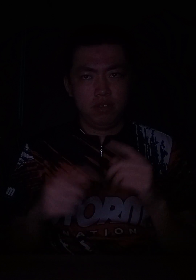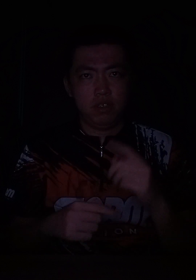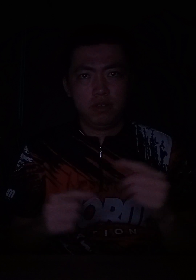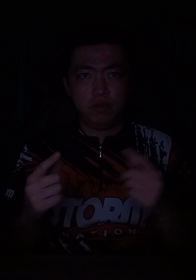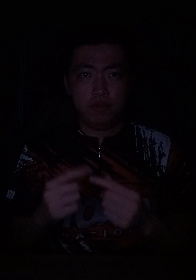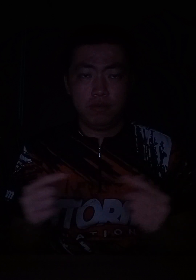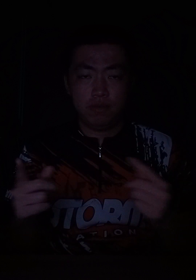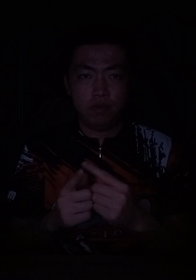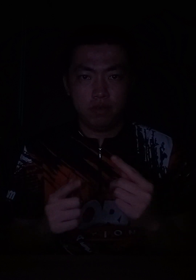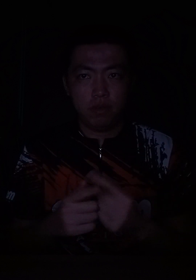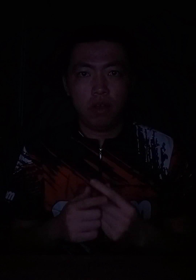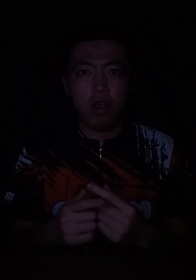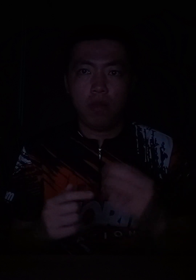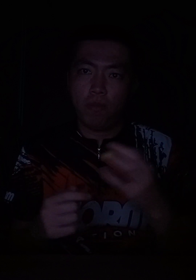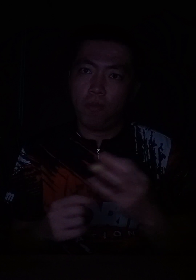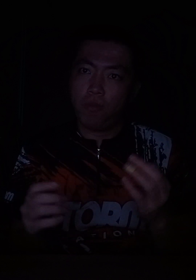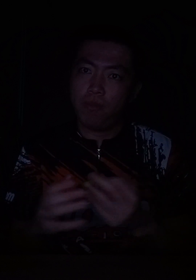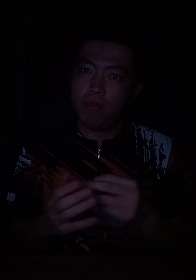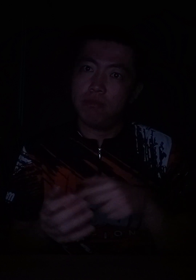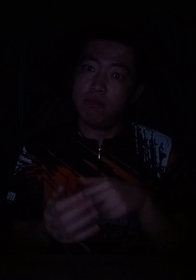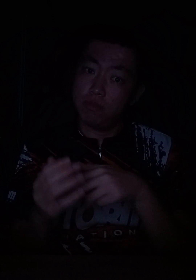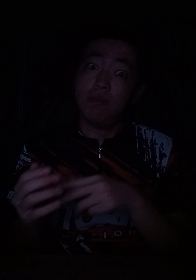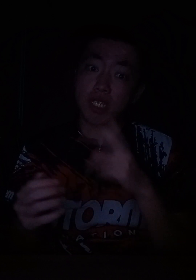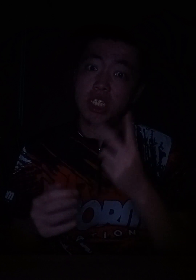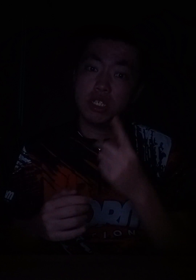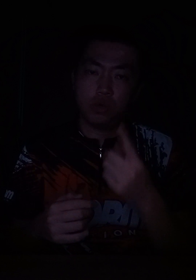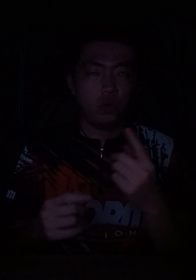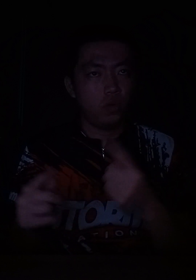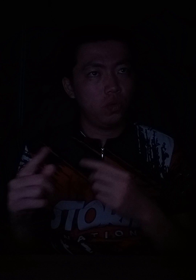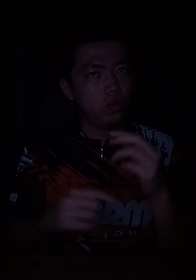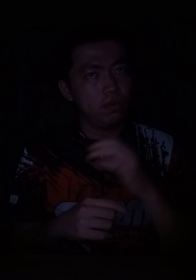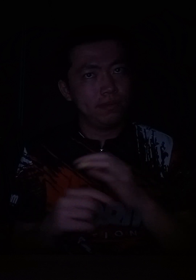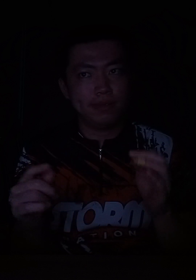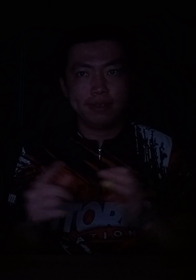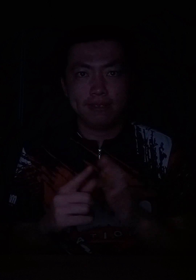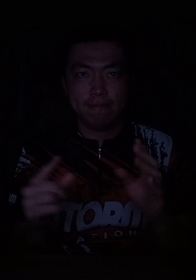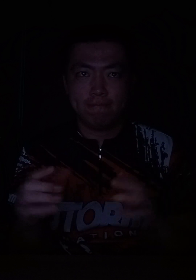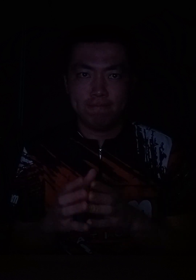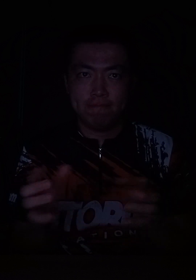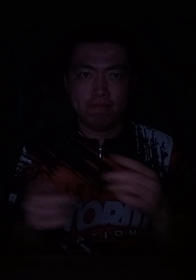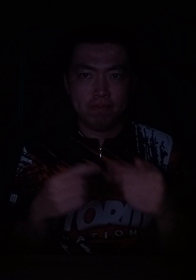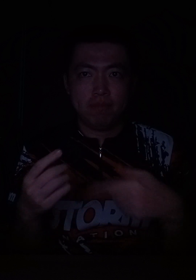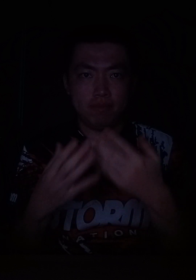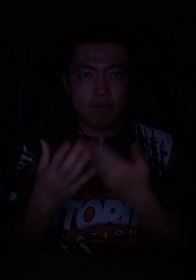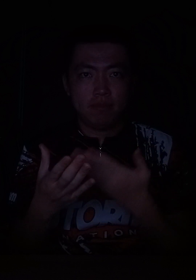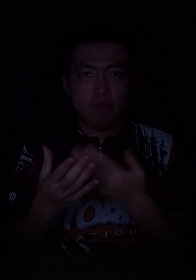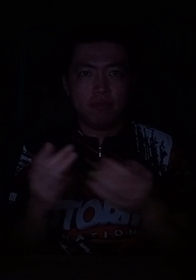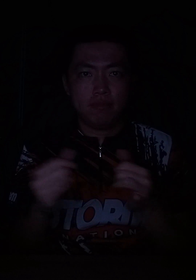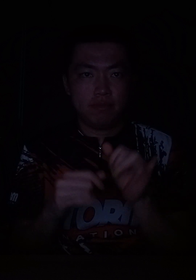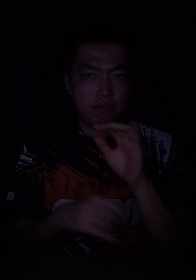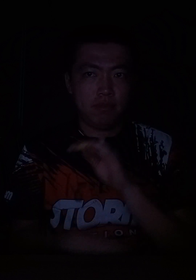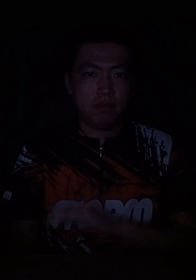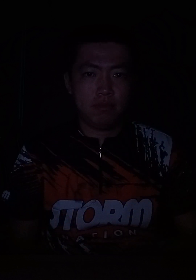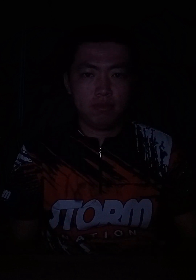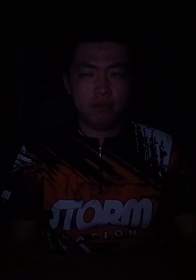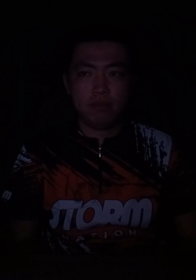해남부에 질의했을 때 네. 승강기 2인 1조 작업 범위에 대해서 사회적 합의가 필요하다는 답이 돌아왔습니다. 정부가 유권